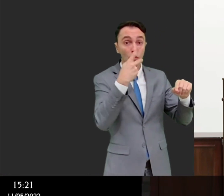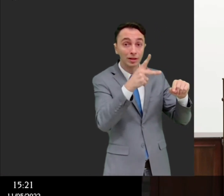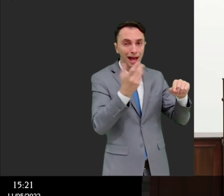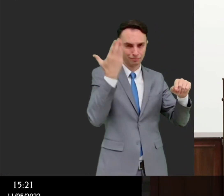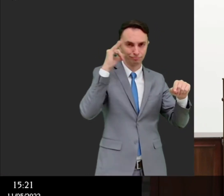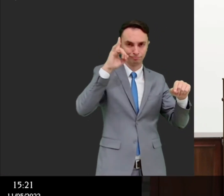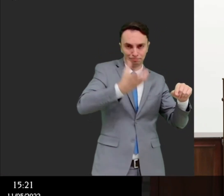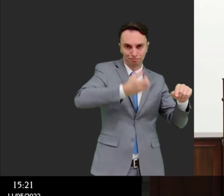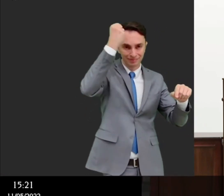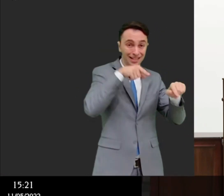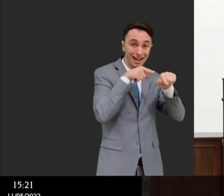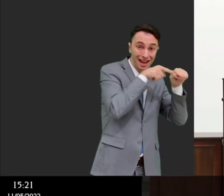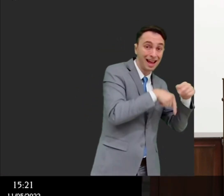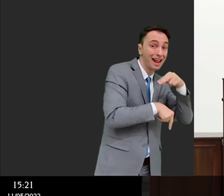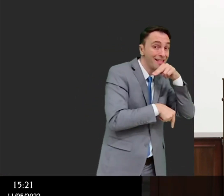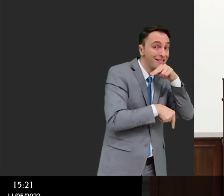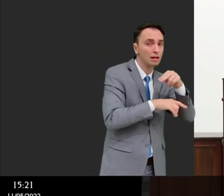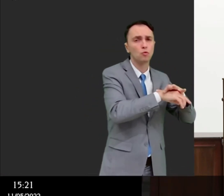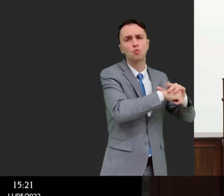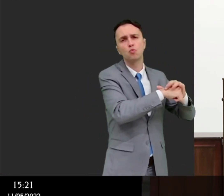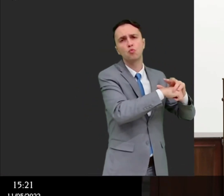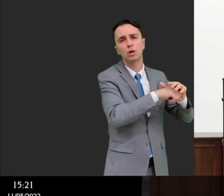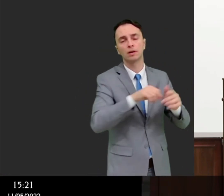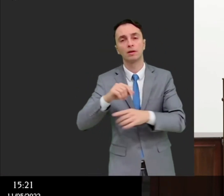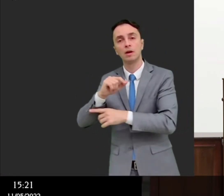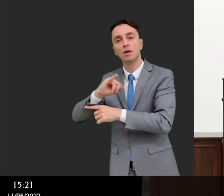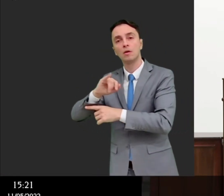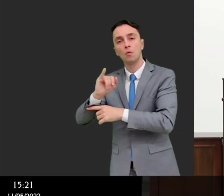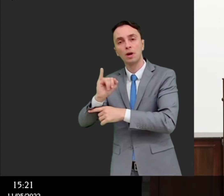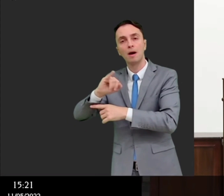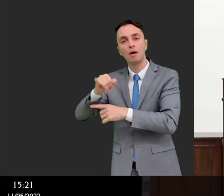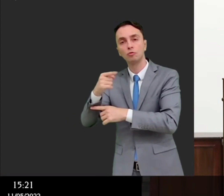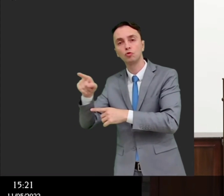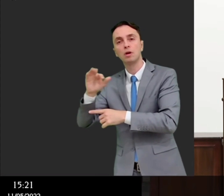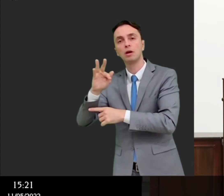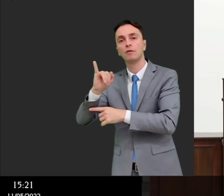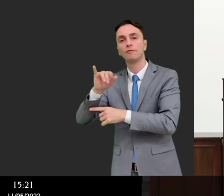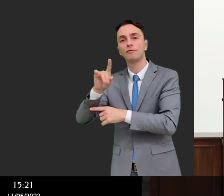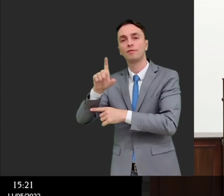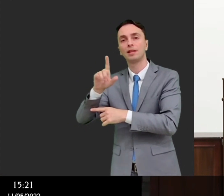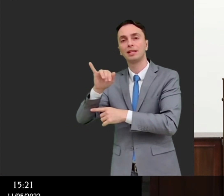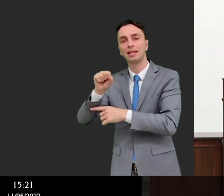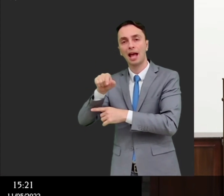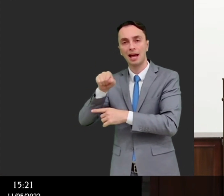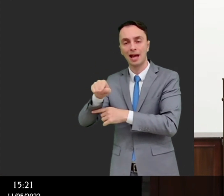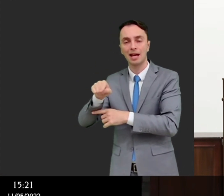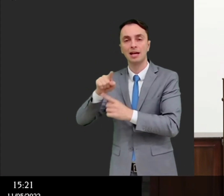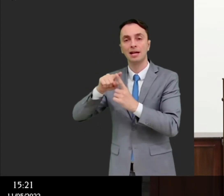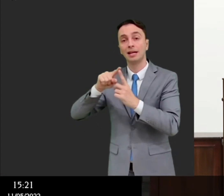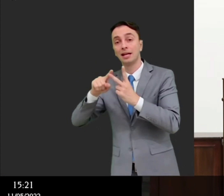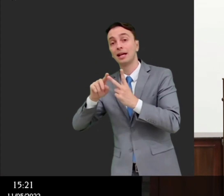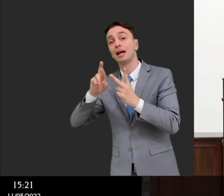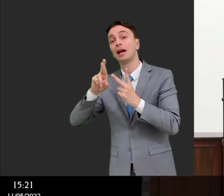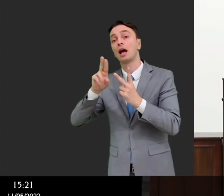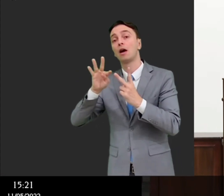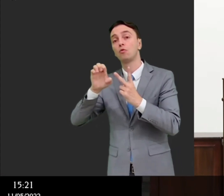muito enferma e internada. O irmão João Fidel, Lucimar Mesquita, e irmã